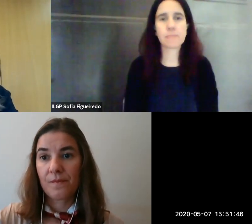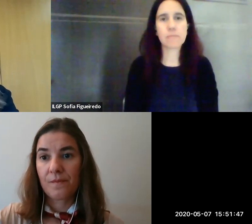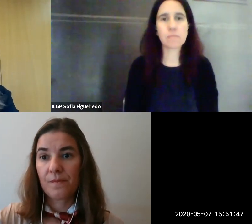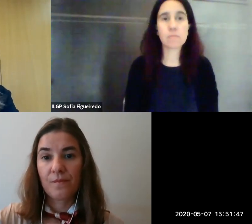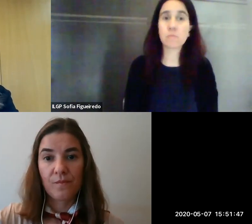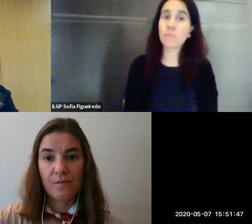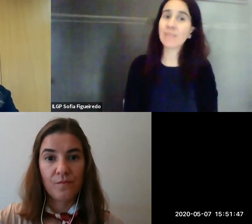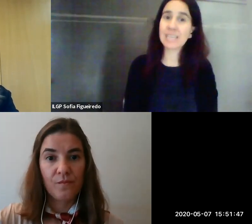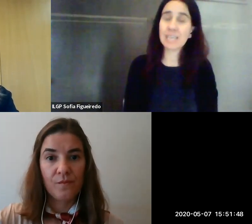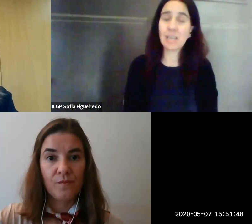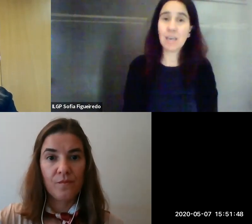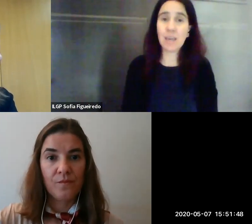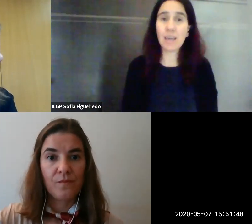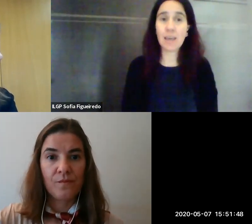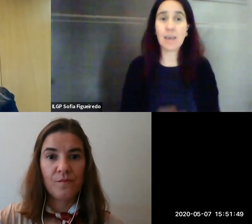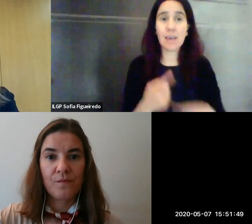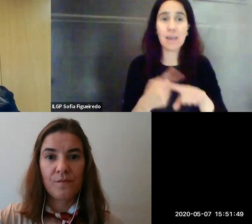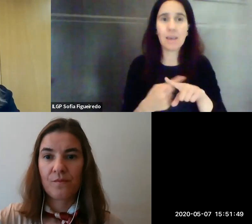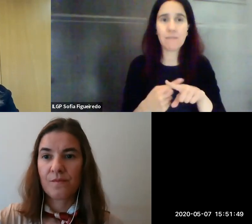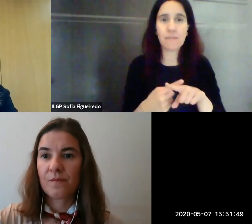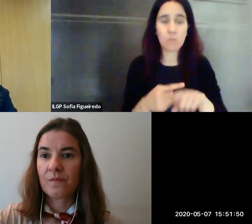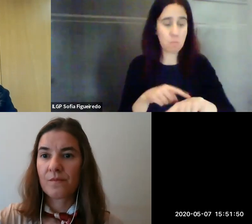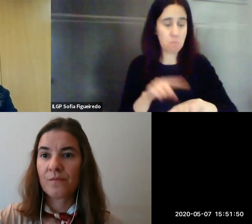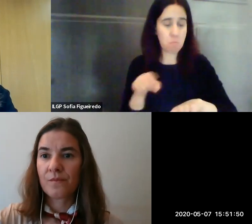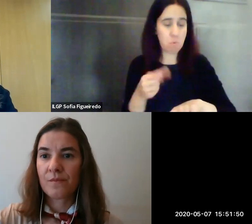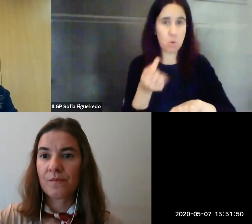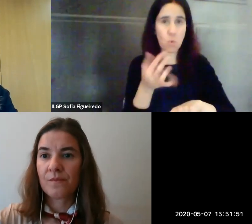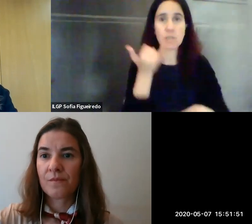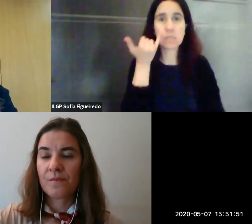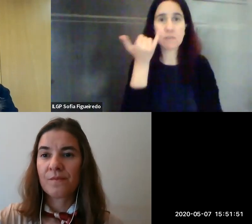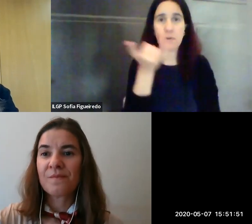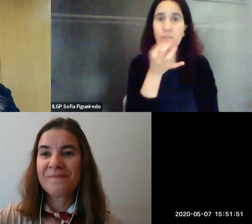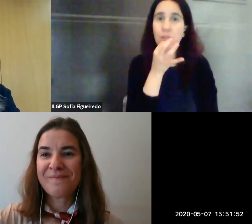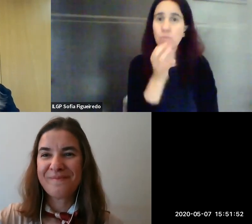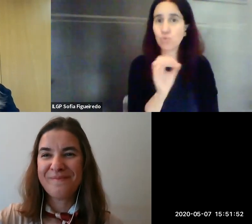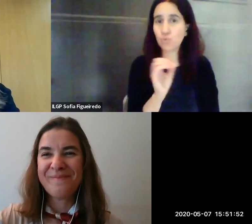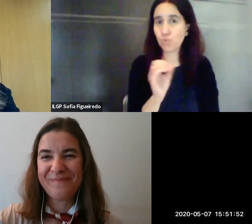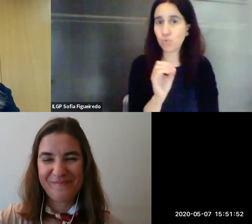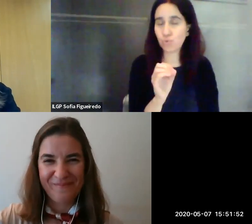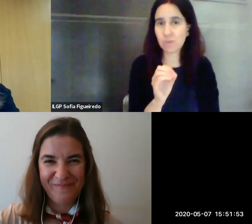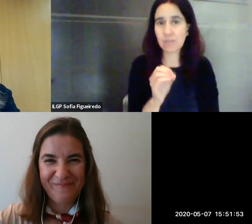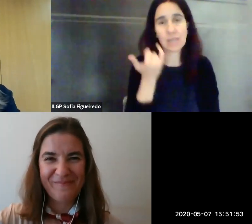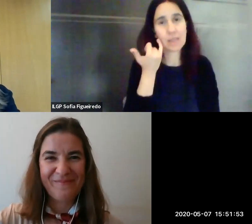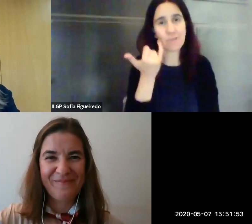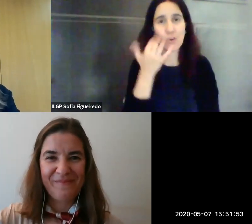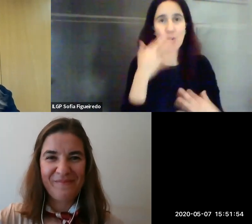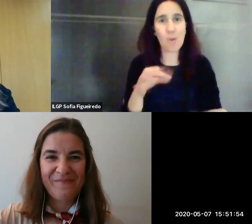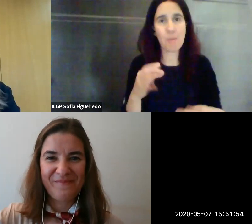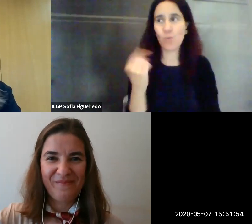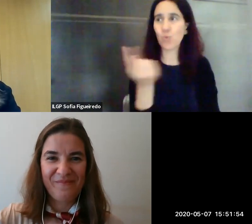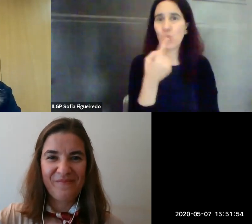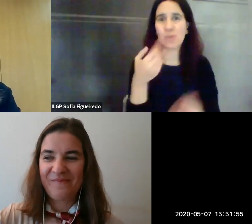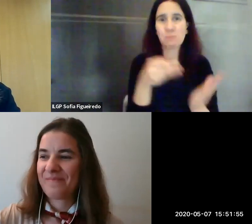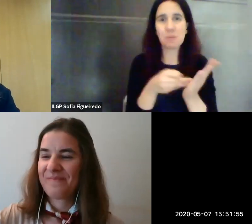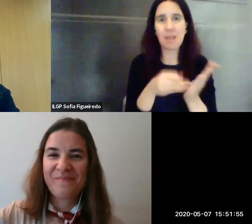É interessante que nós tivemos aqui, estamos quase aqui há uma hora e não falámos no telefone, no normal telefone, que todos nós utilizámos e